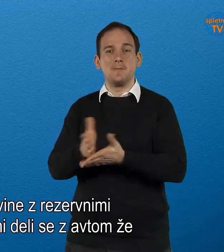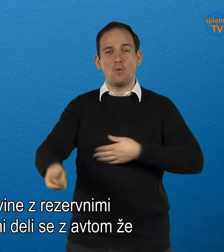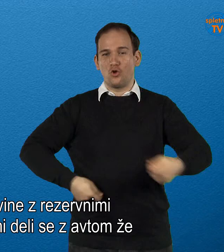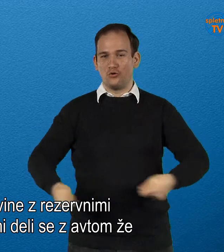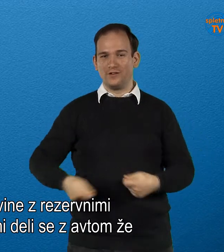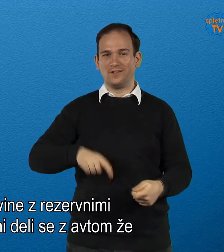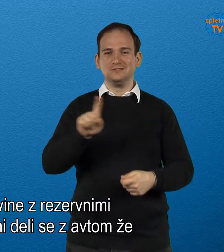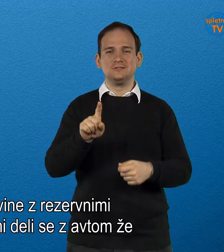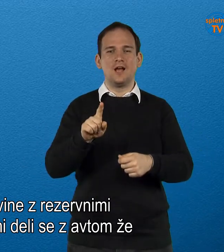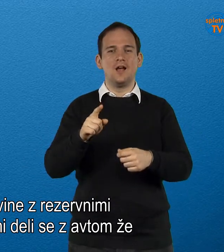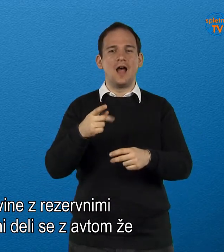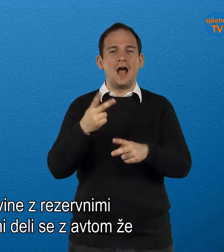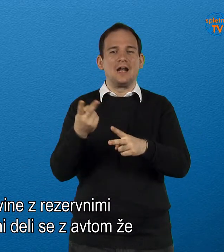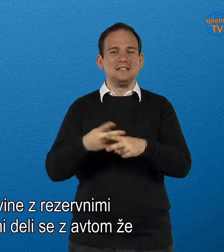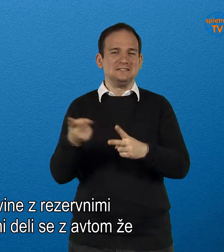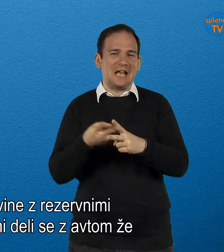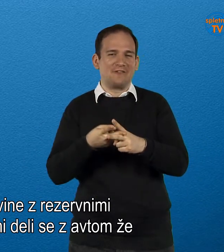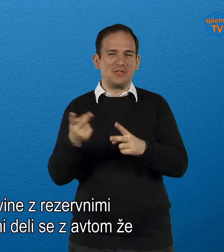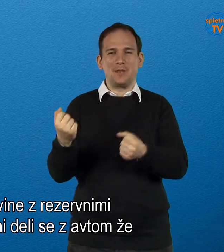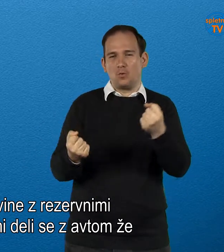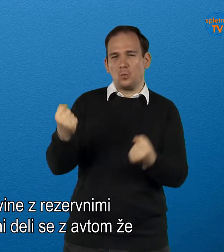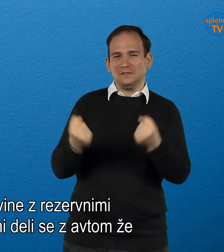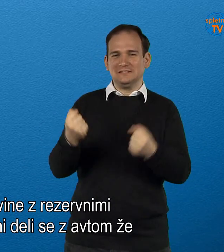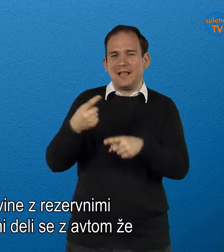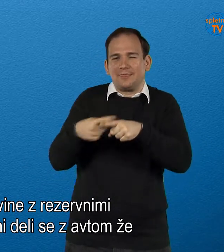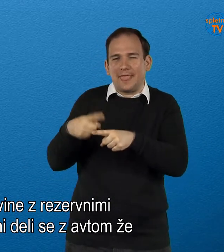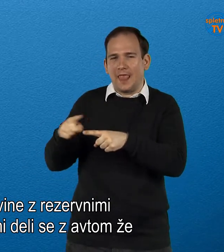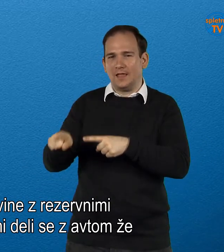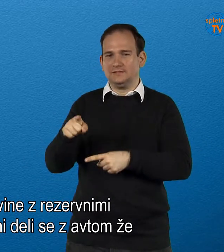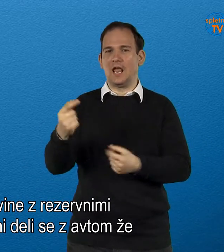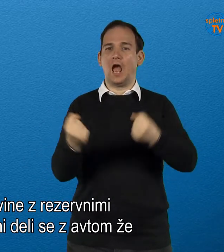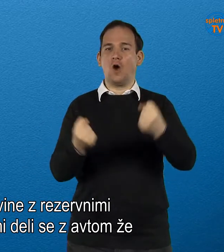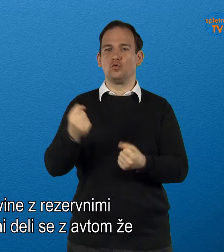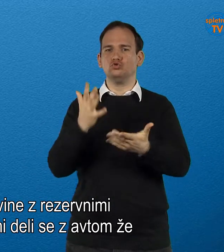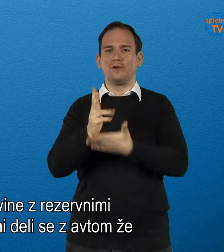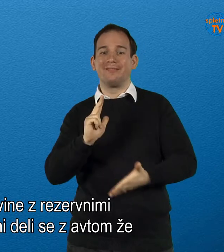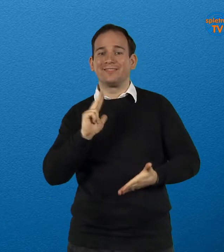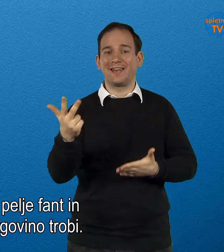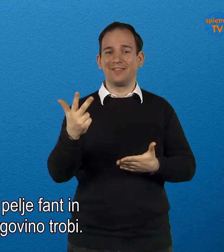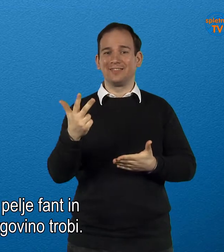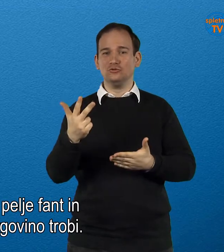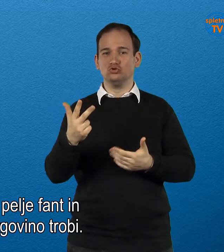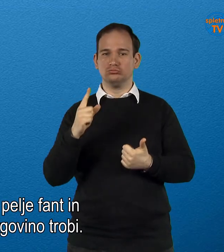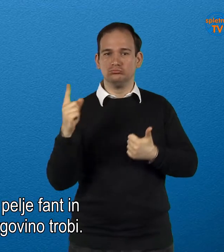Mimo trgovine z rezervnimi avtomobilskimi deli se z avtom že 3-krat pripelje fant in pred trgovino trobi.